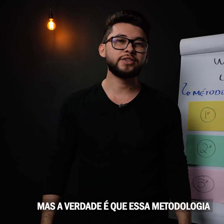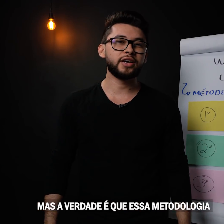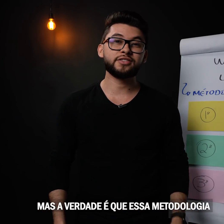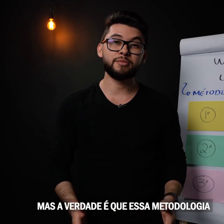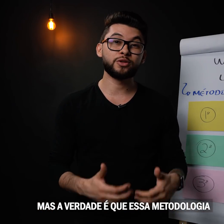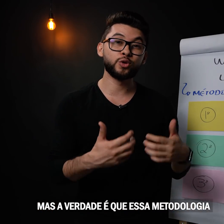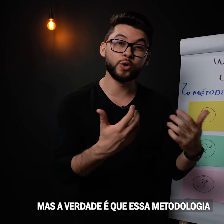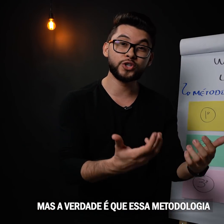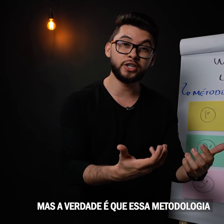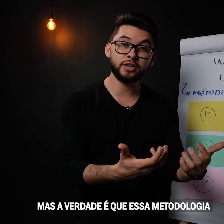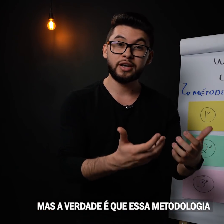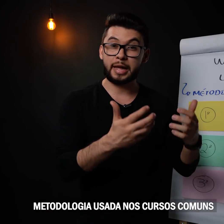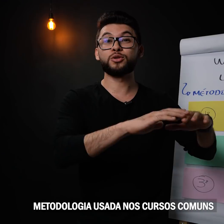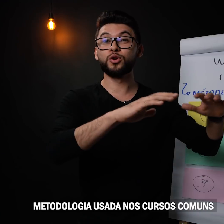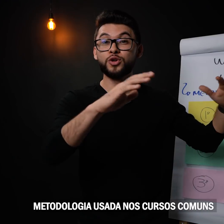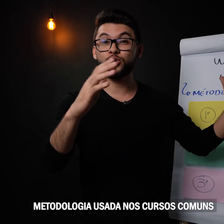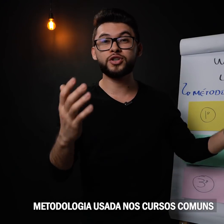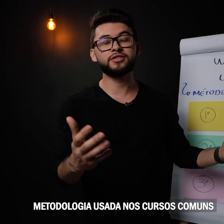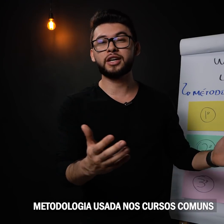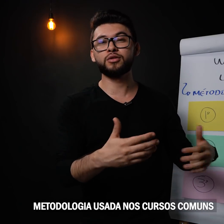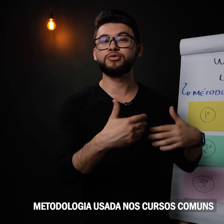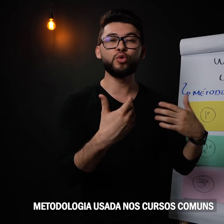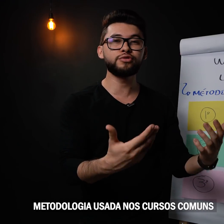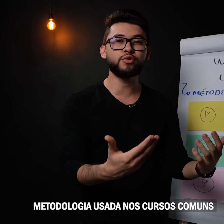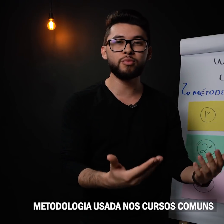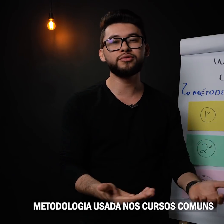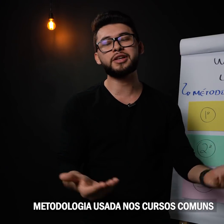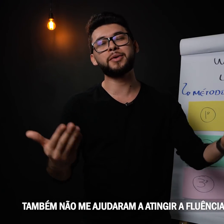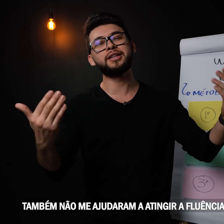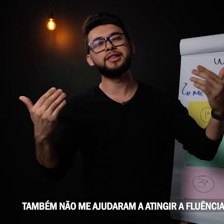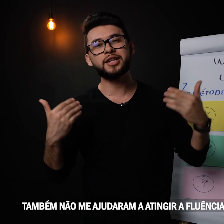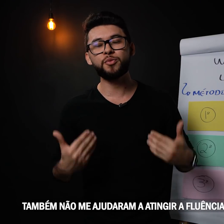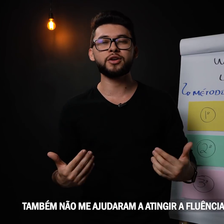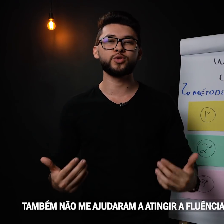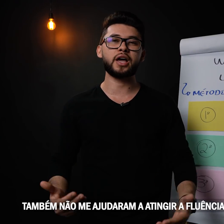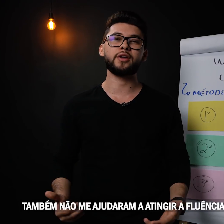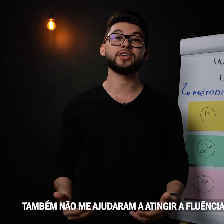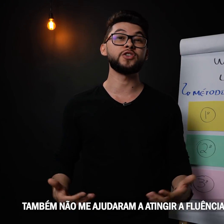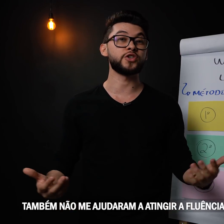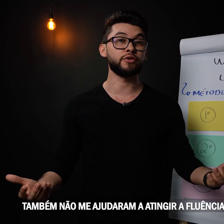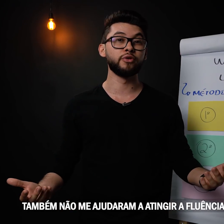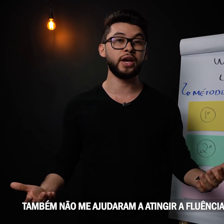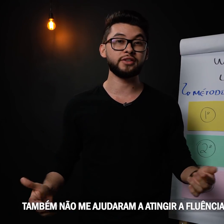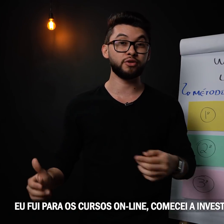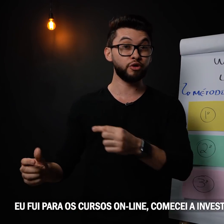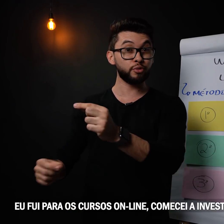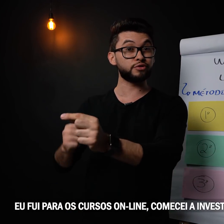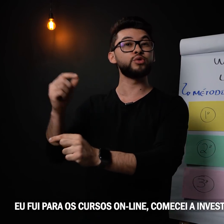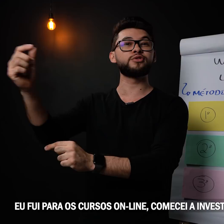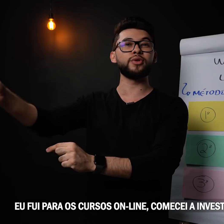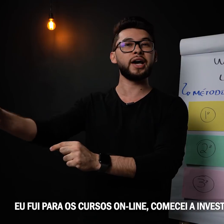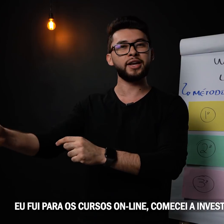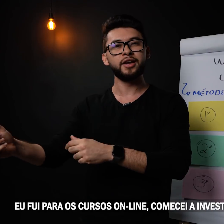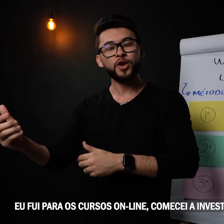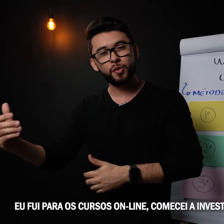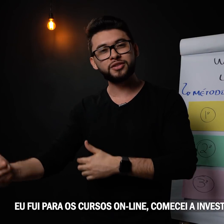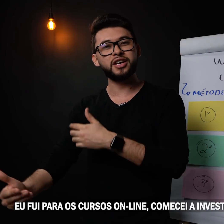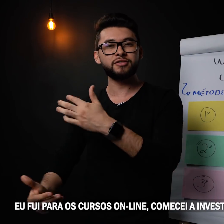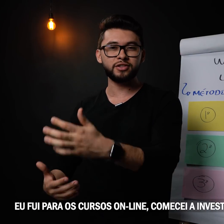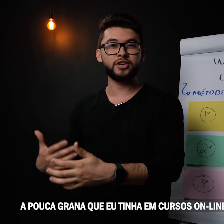é que essa metodologia, a metodologia utilizada nos cursos comuns também não me ajudaram a atingir a fluência. Eu fui para os cursos online, comecei a investir a